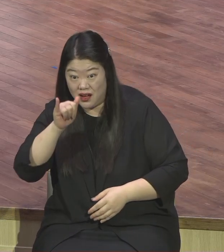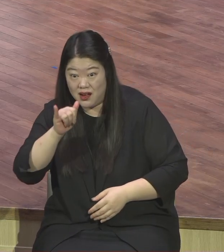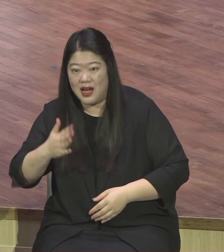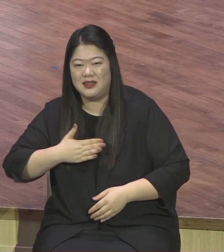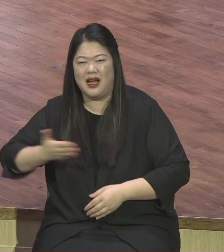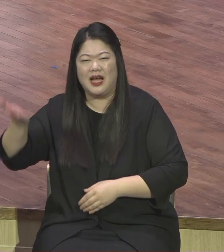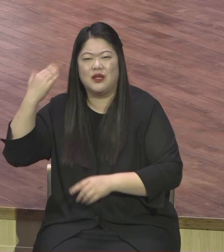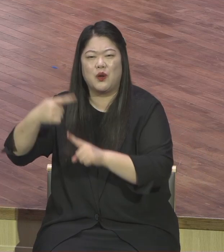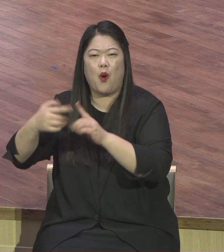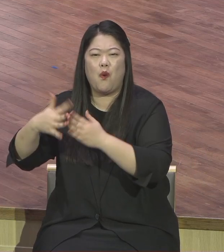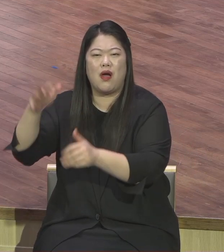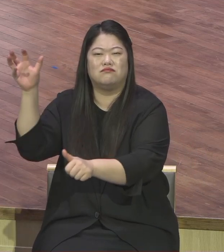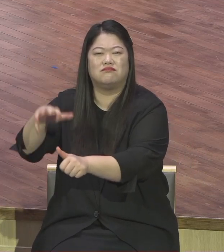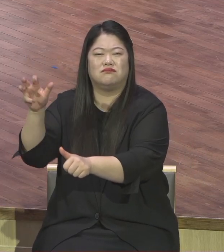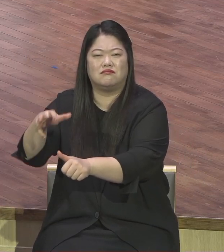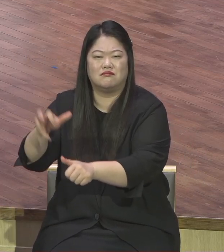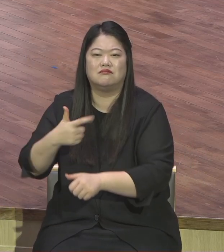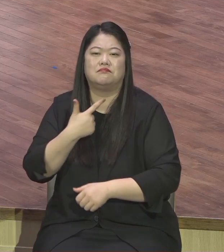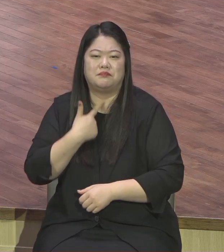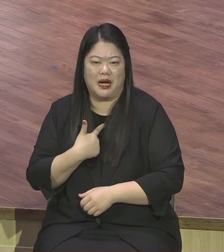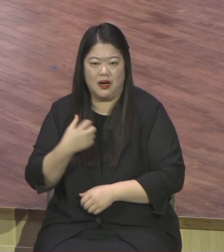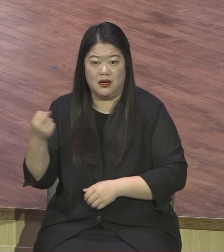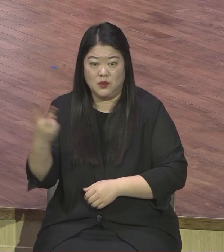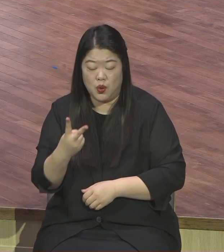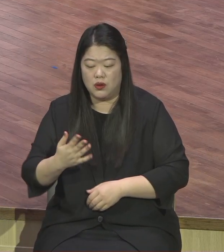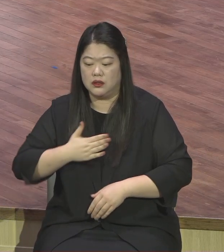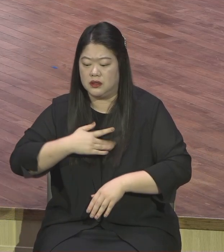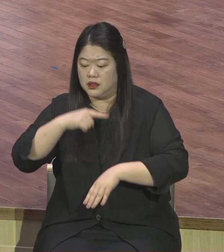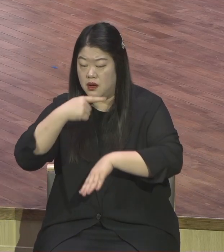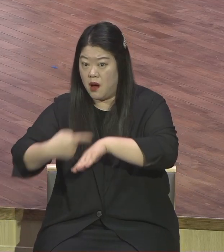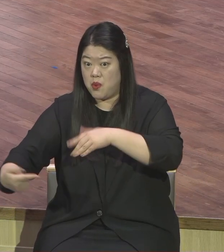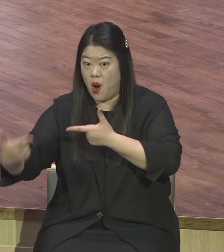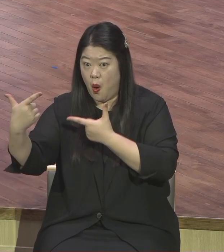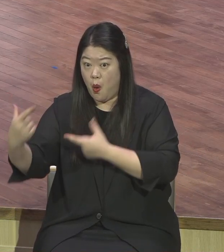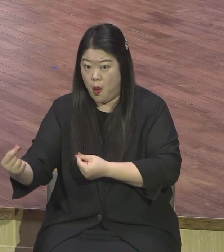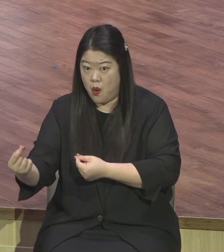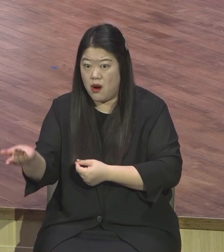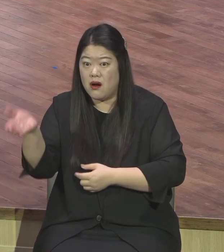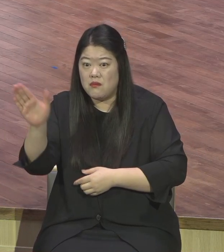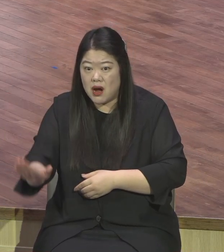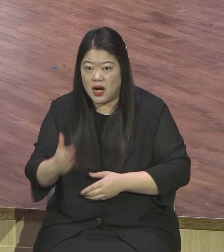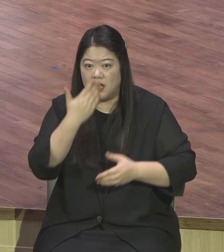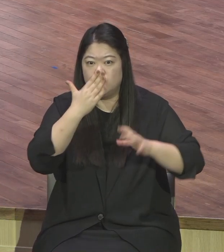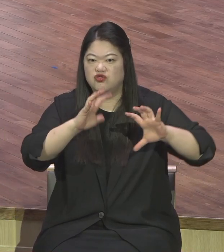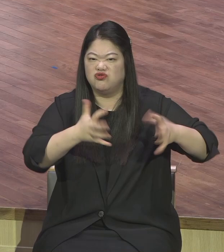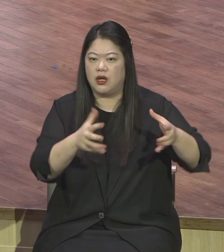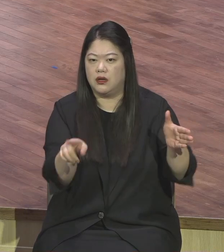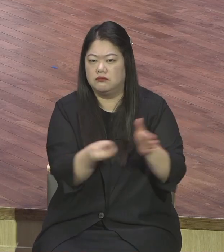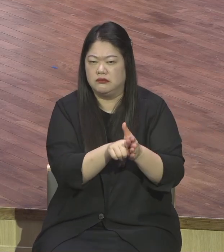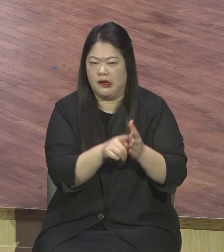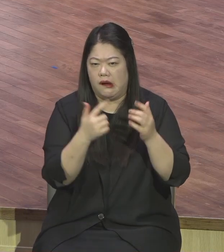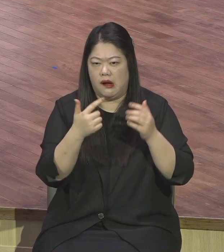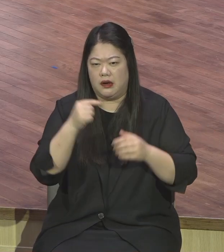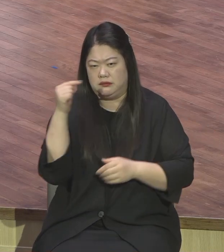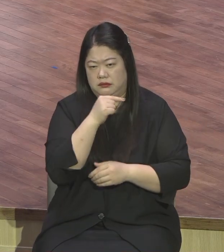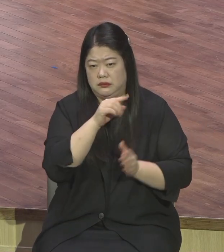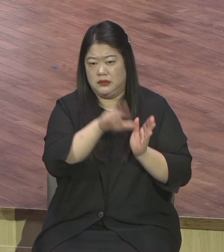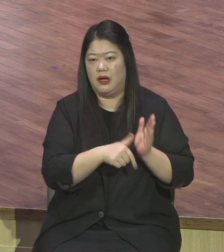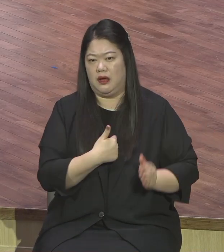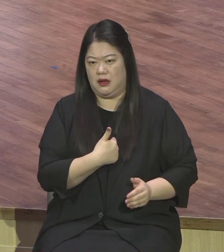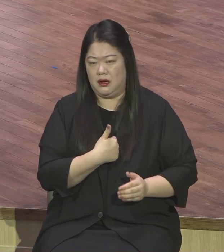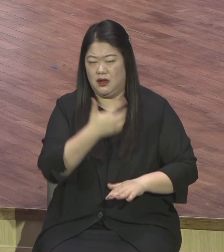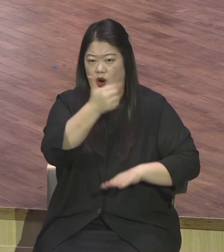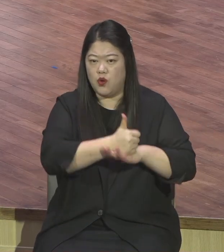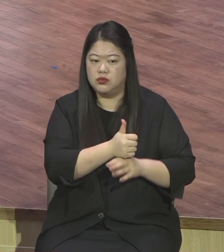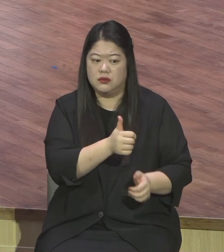심히 박해하여 멸하고, 내가 내 동족 중 여러 영갑자보다 유대교를 지나치게 믿어 내 조상의